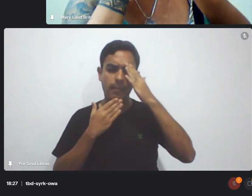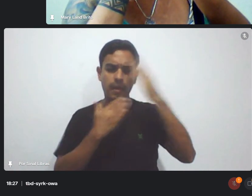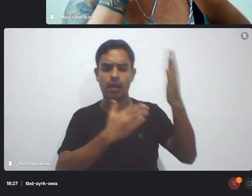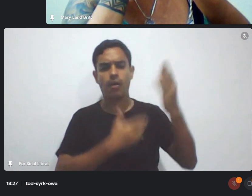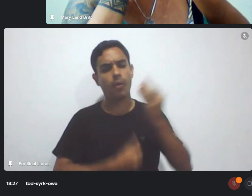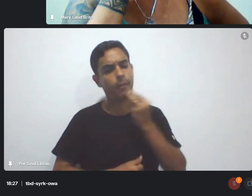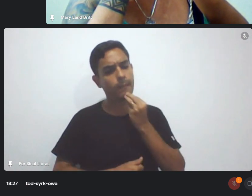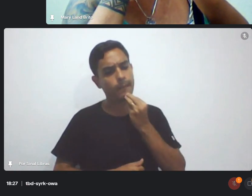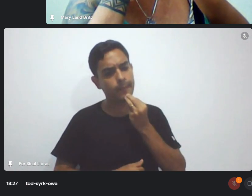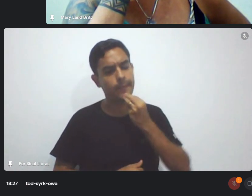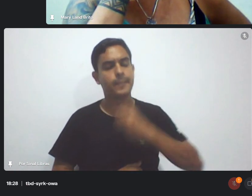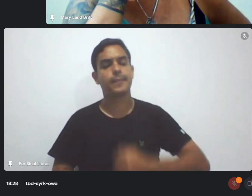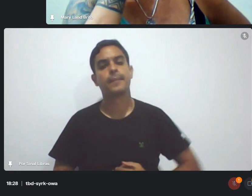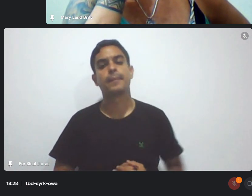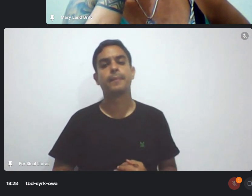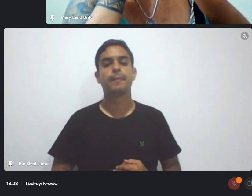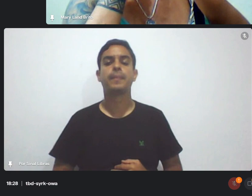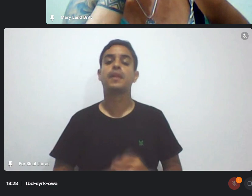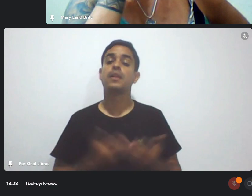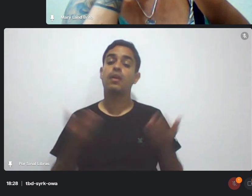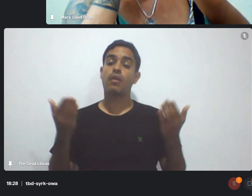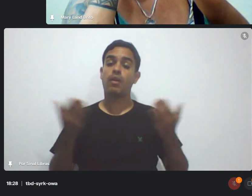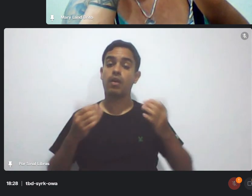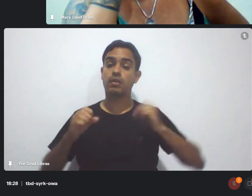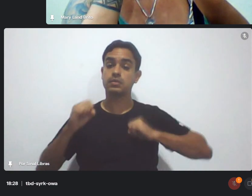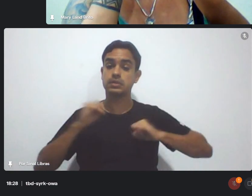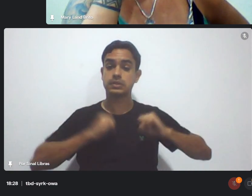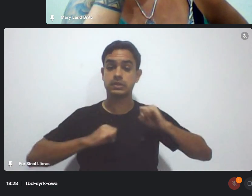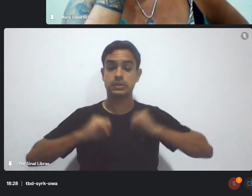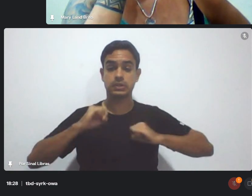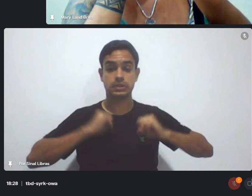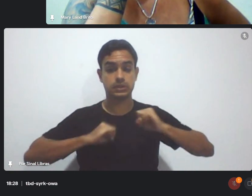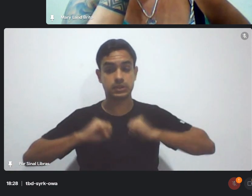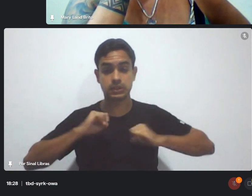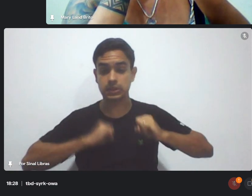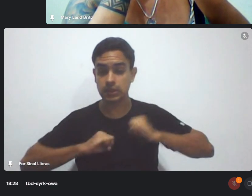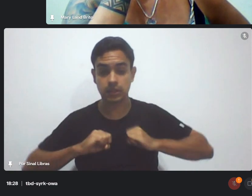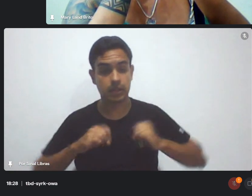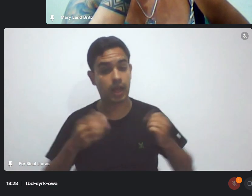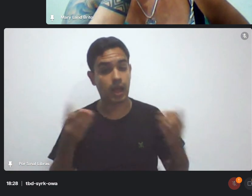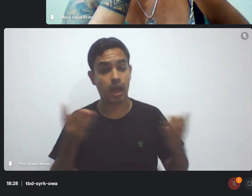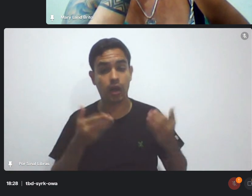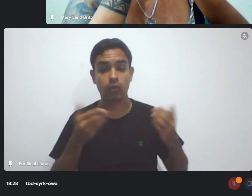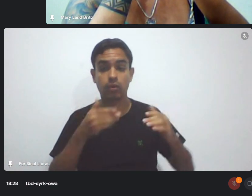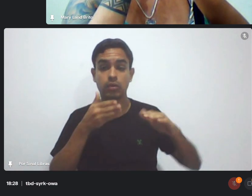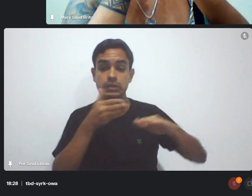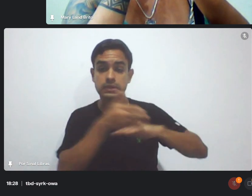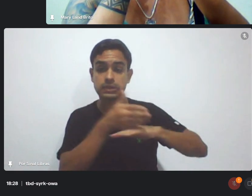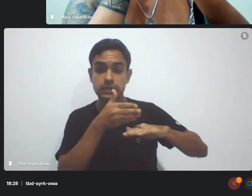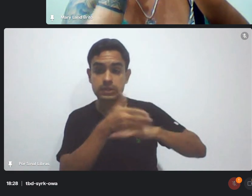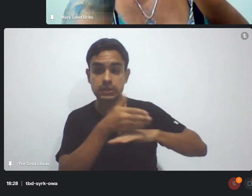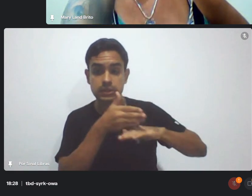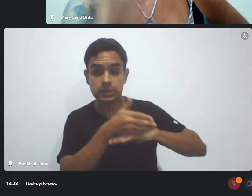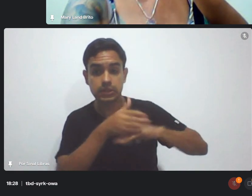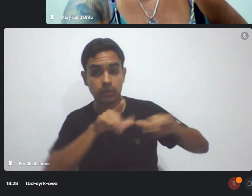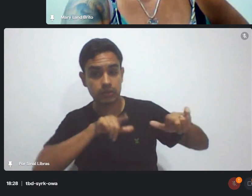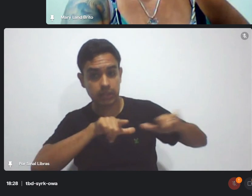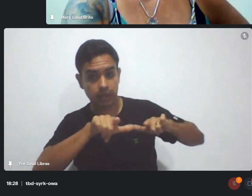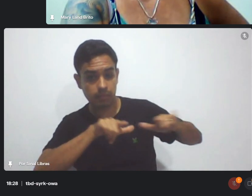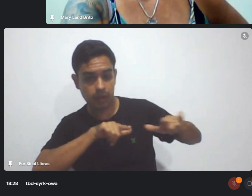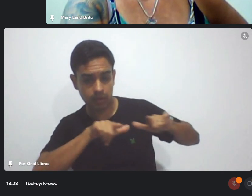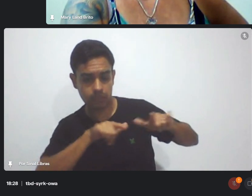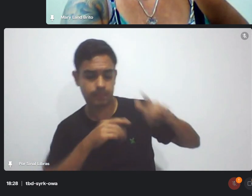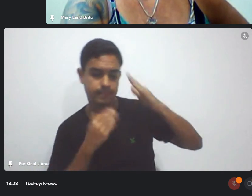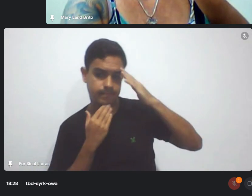e agora ansioso para todos os trabalhos, né? Estar presente e apreciando todos esses trabalhos.